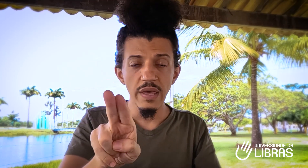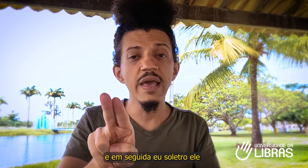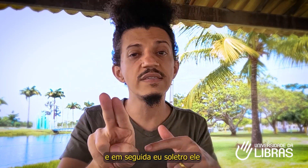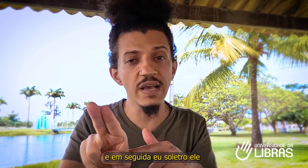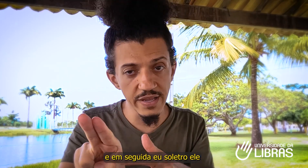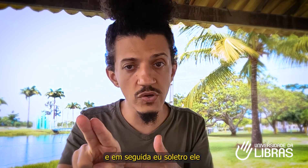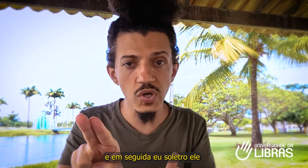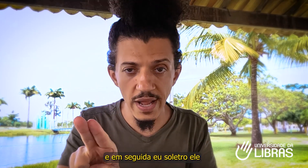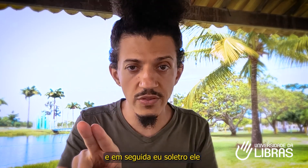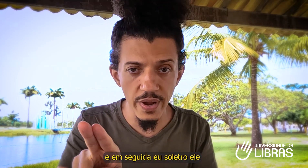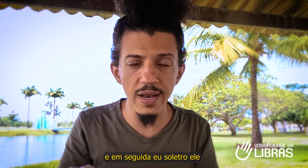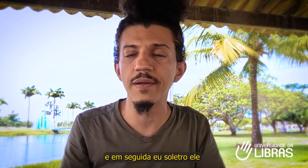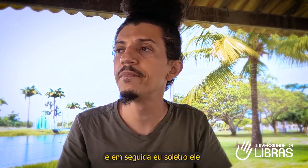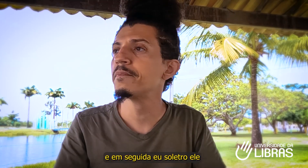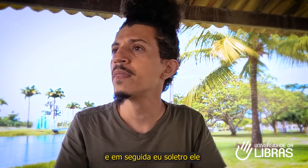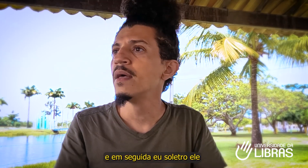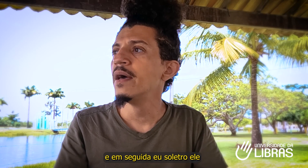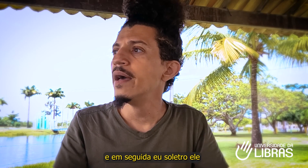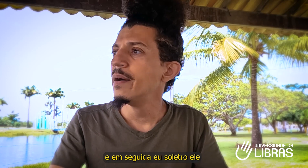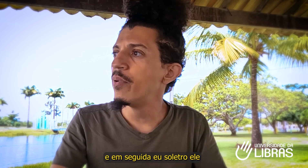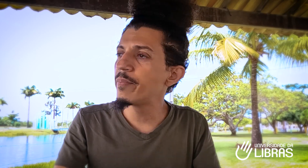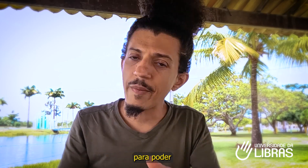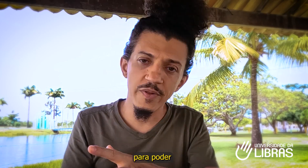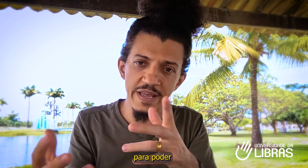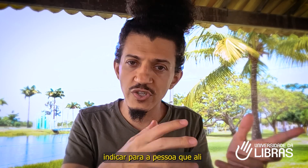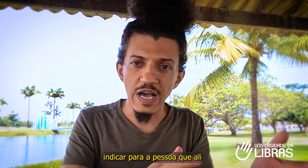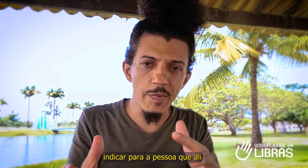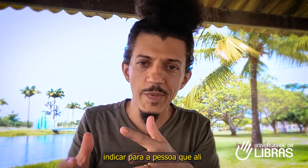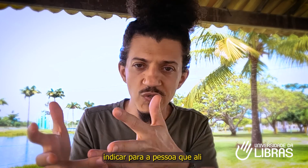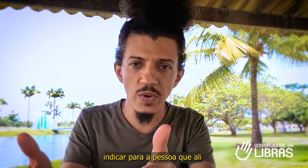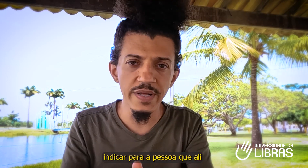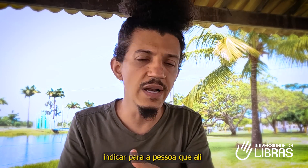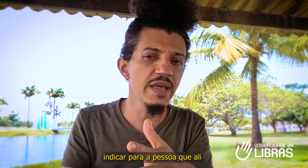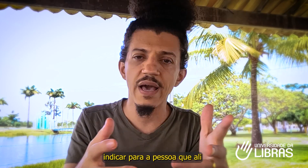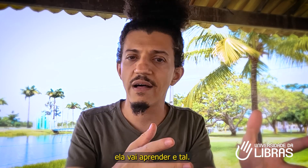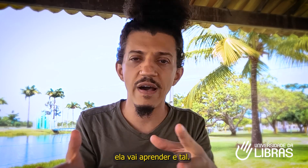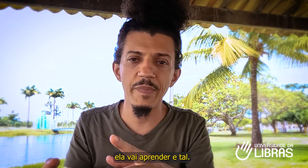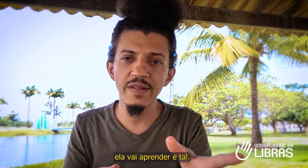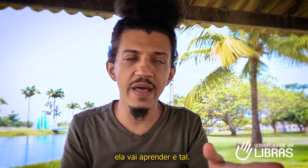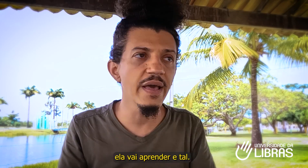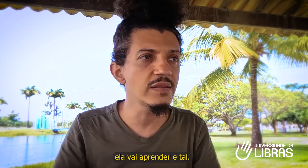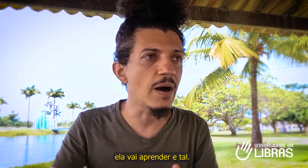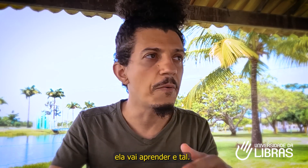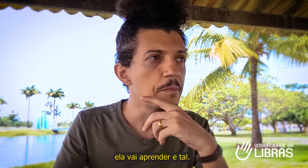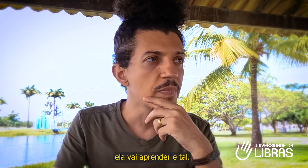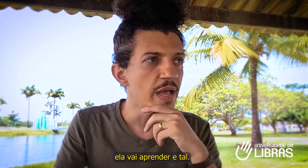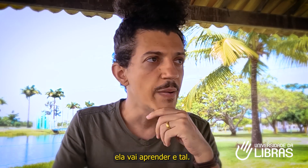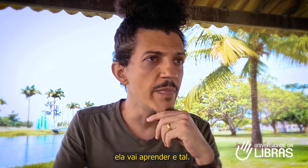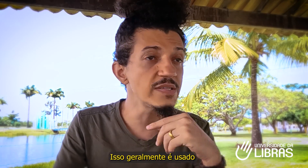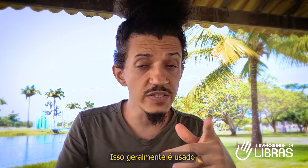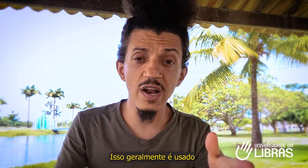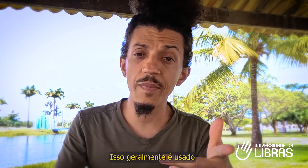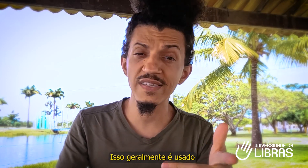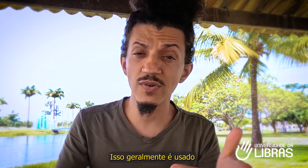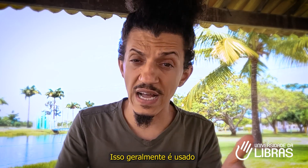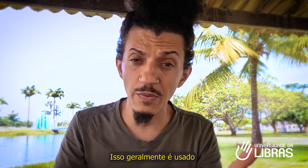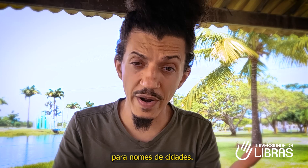e em seguida eu soletro ele. Para poder indicar para a pessoa aquilo ali, ela vai aprender e tal. Isso geralmente é usado para